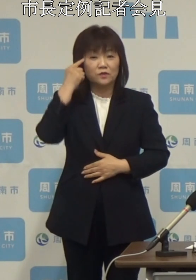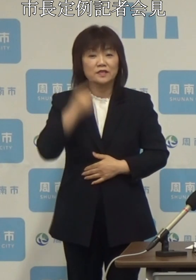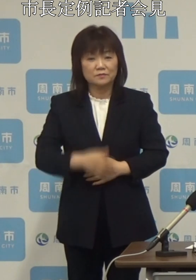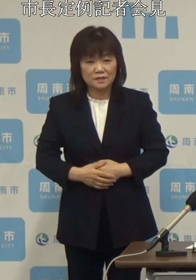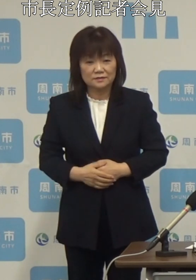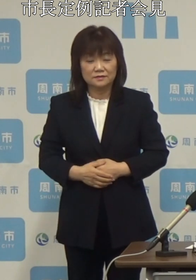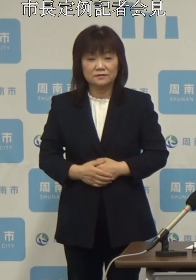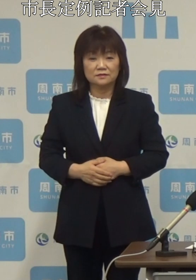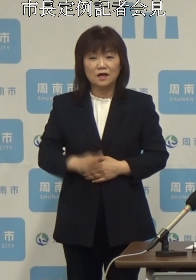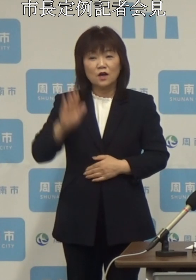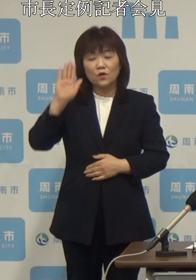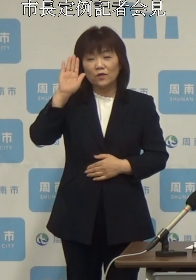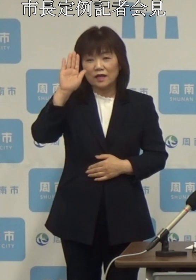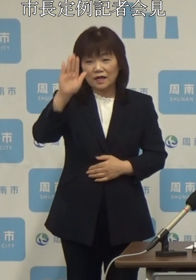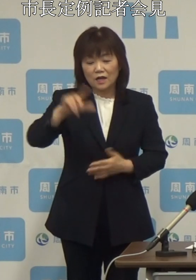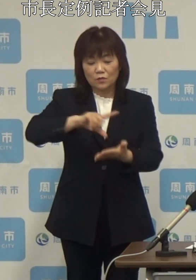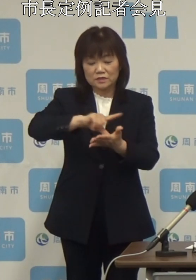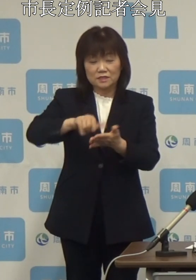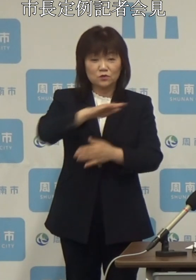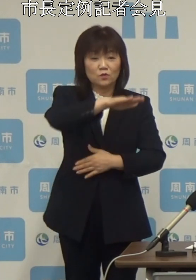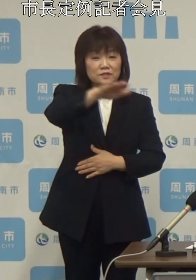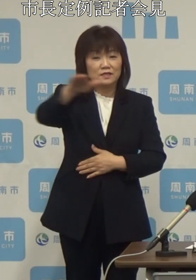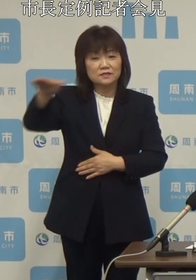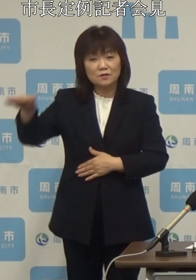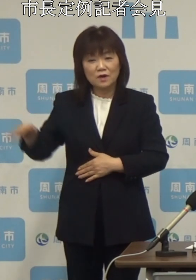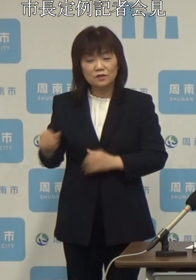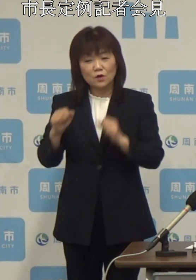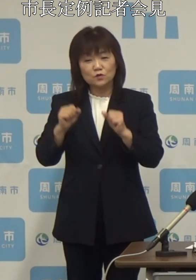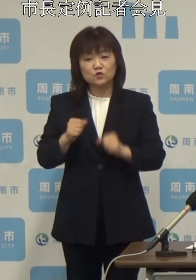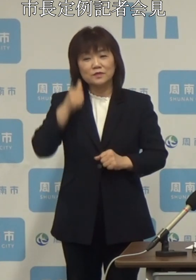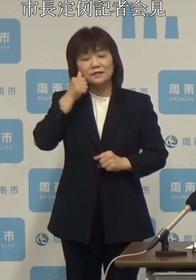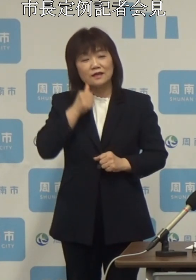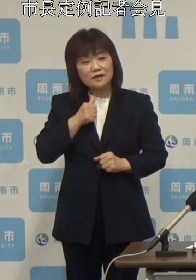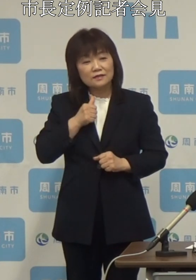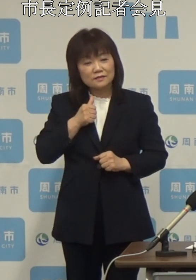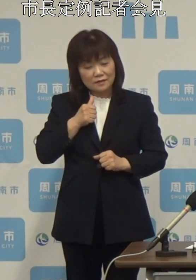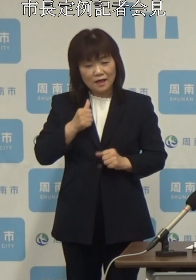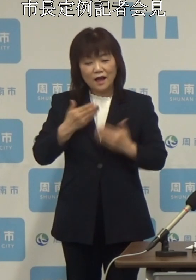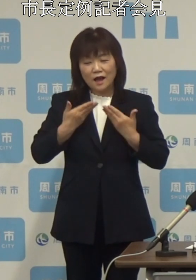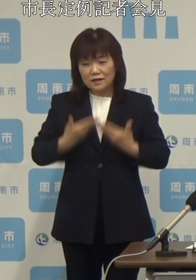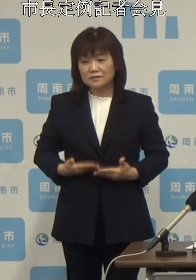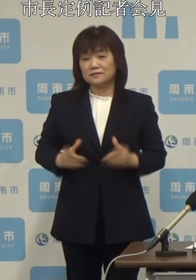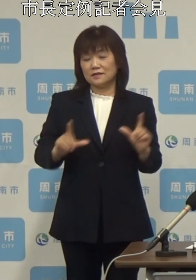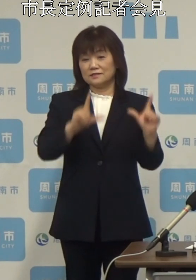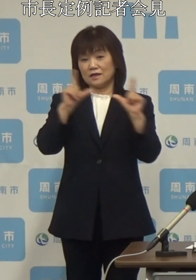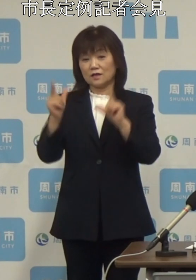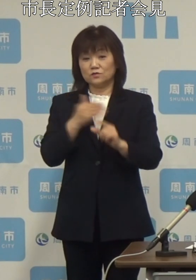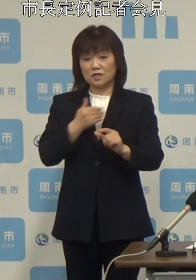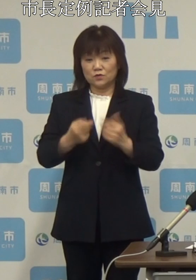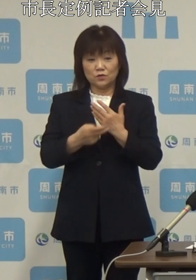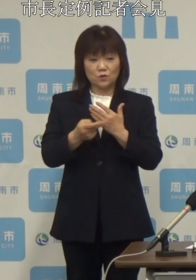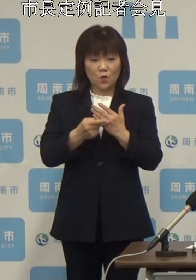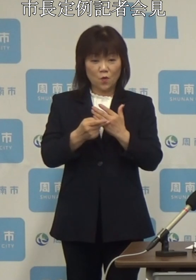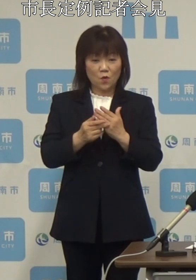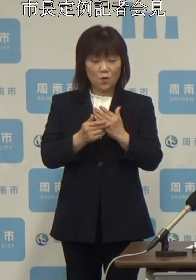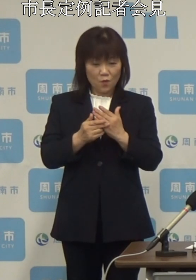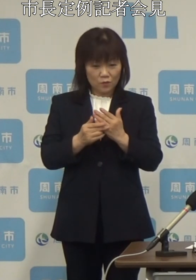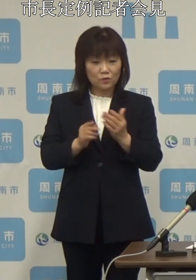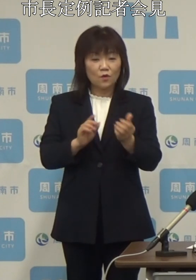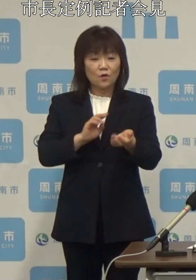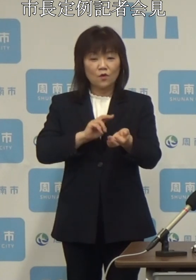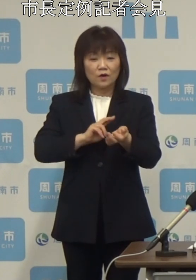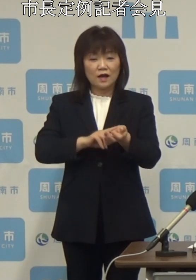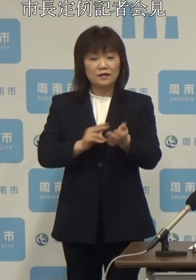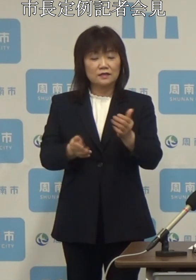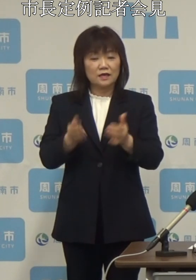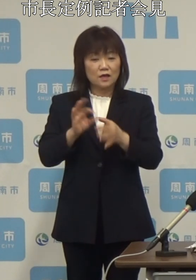。今後とも地域の皆様が住み慣れた地域で安心して暮らせるよう、医療体制の充実に取り組ん